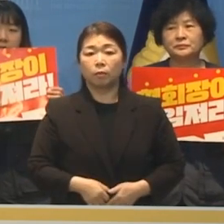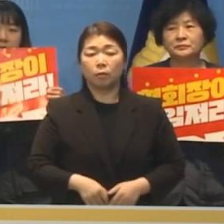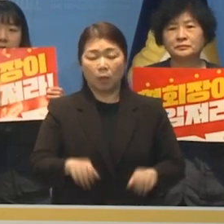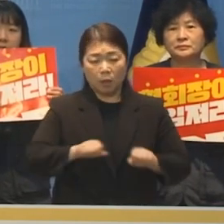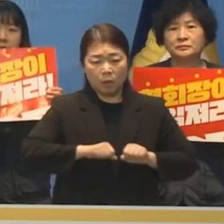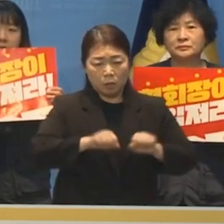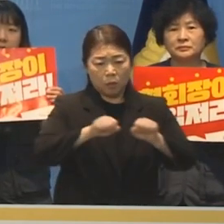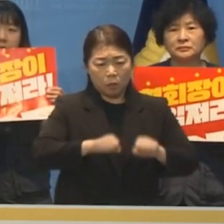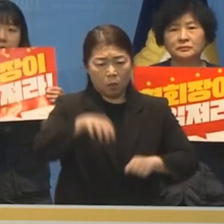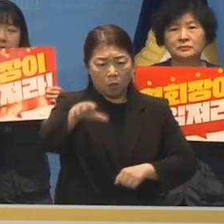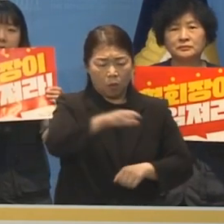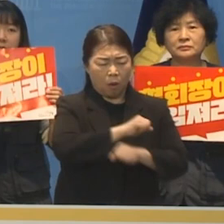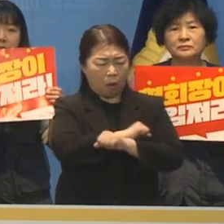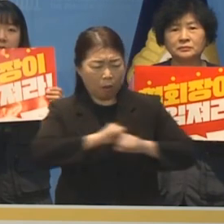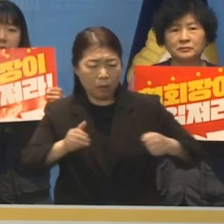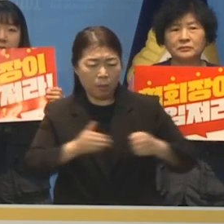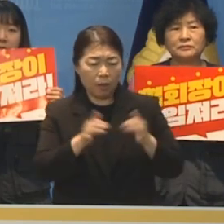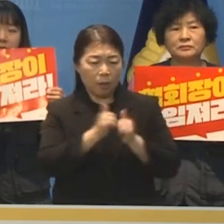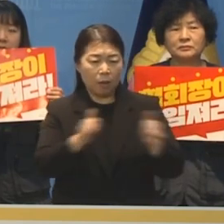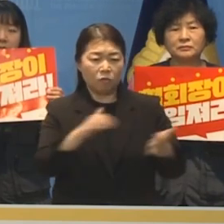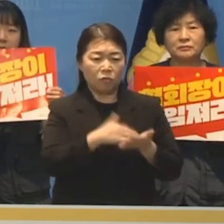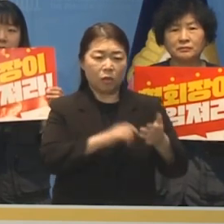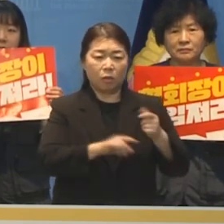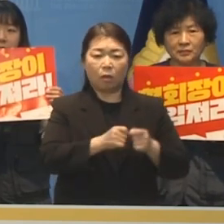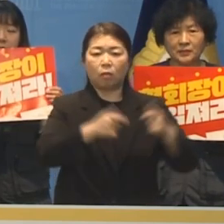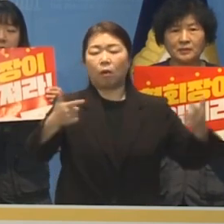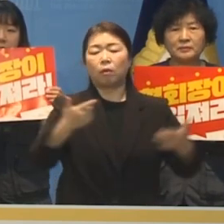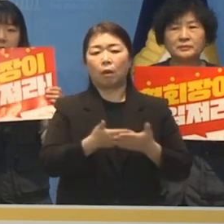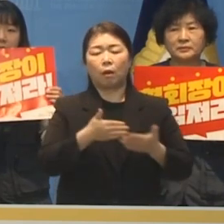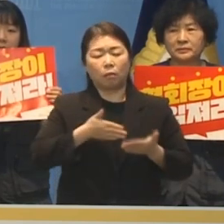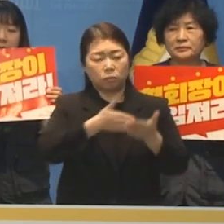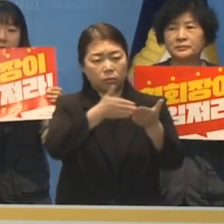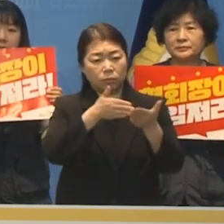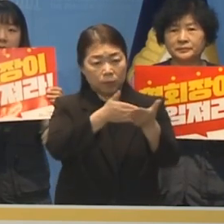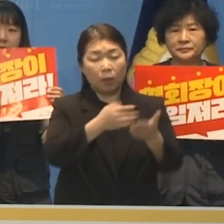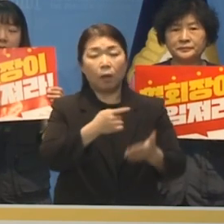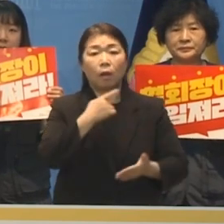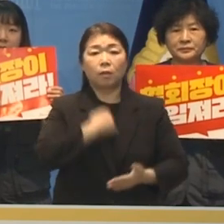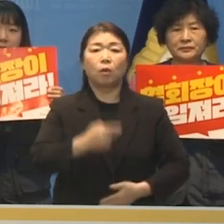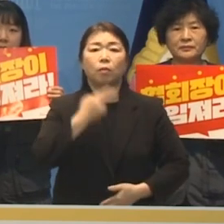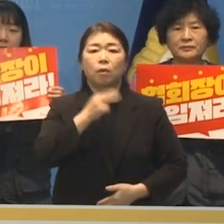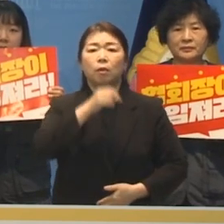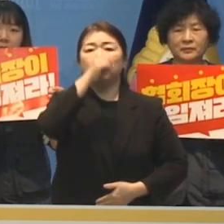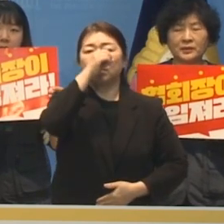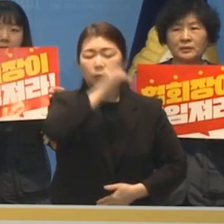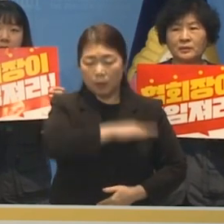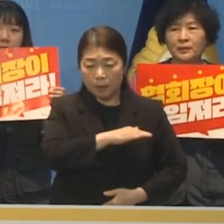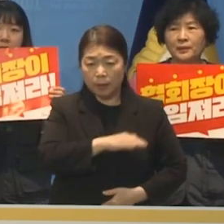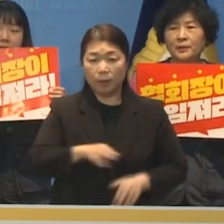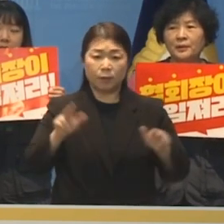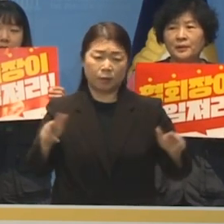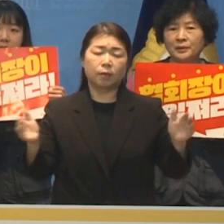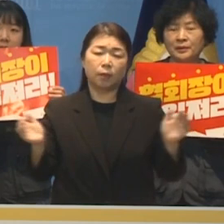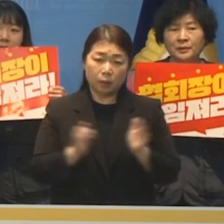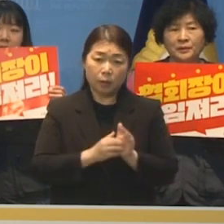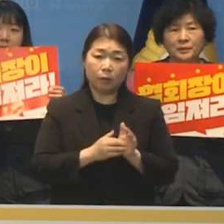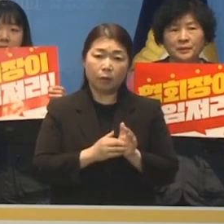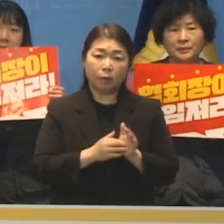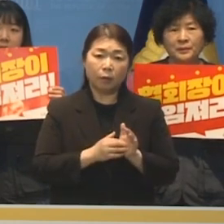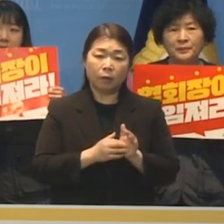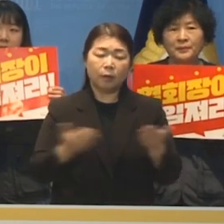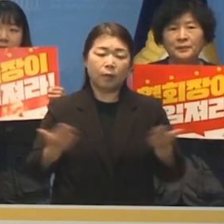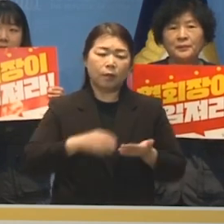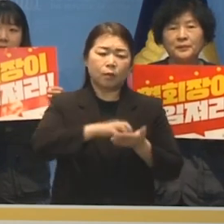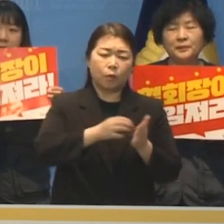너무 많으니 인원을 늘려달라 한 적 없습니다. 그저 지금까지 한